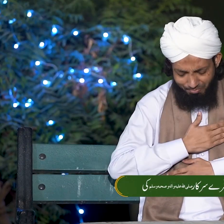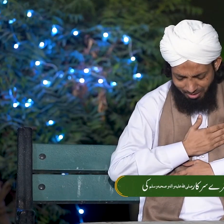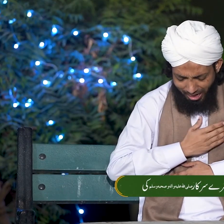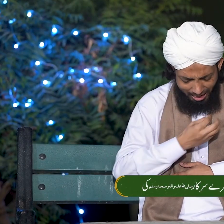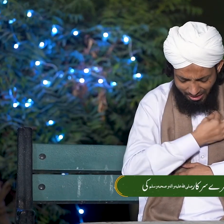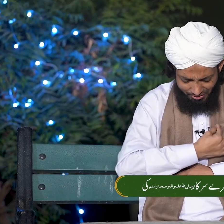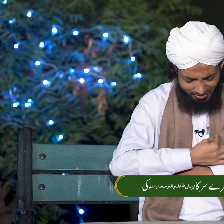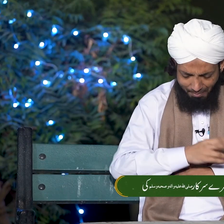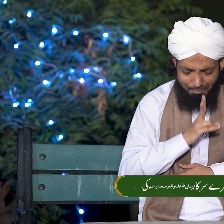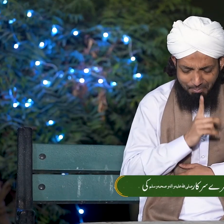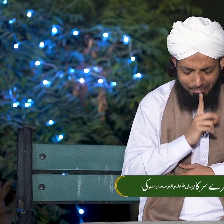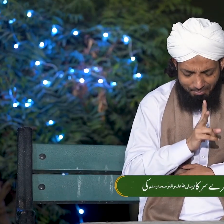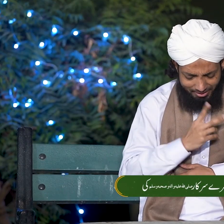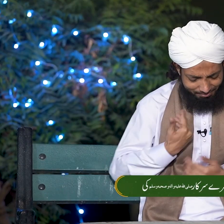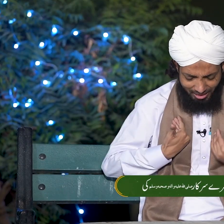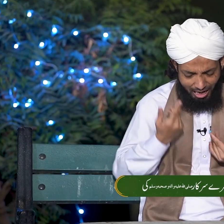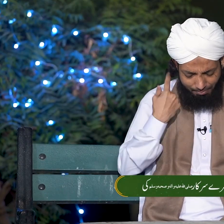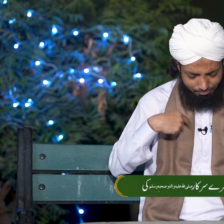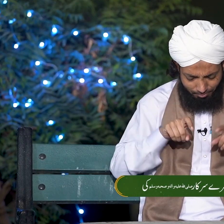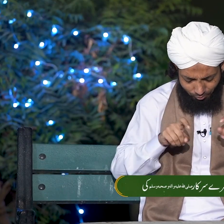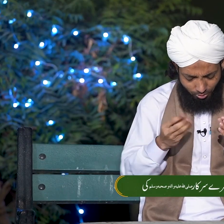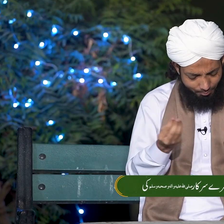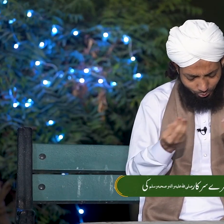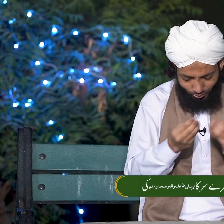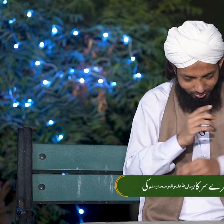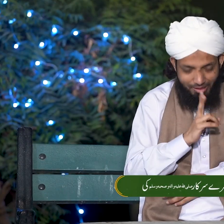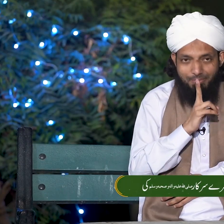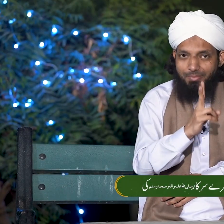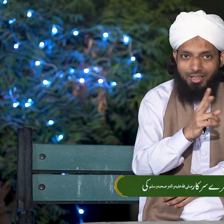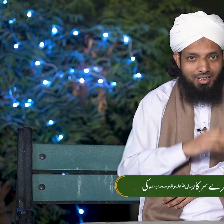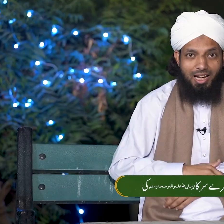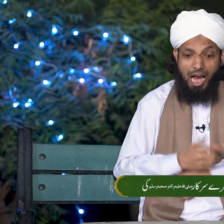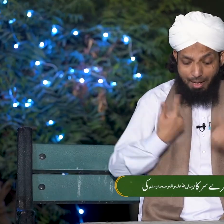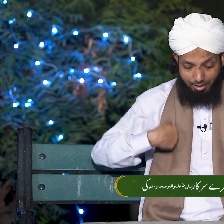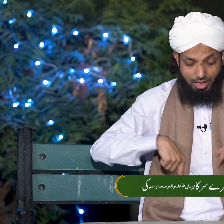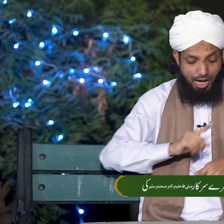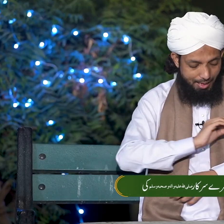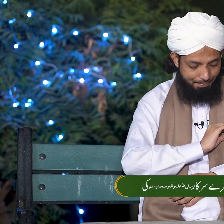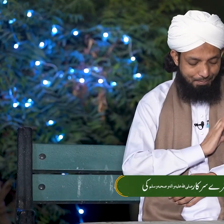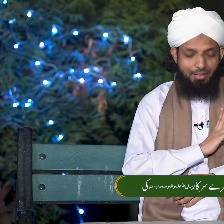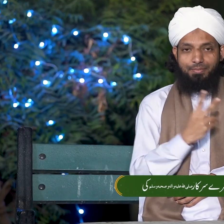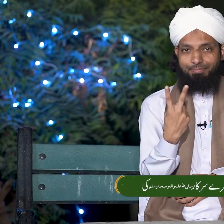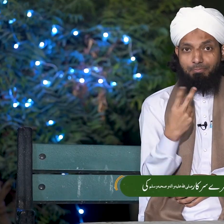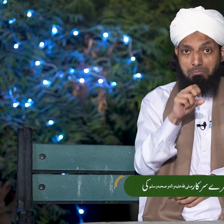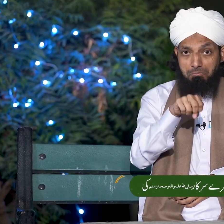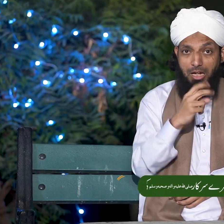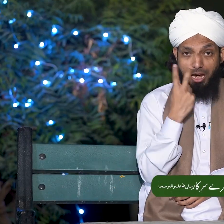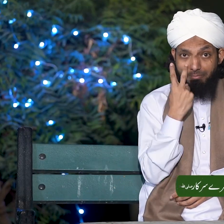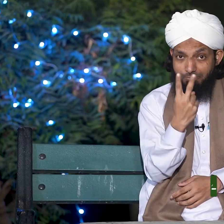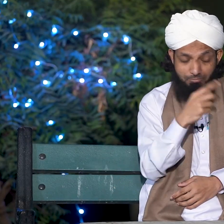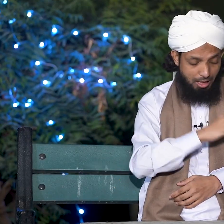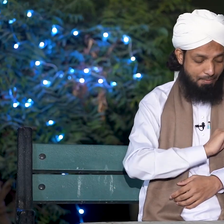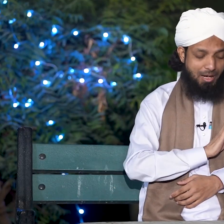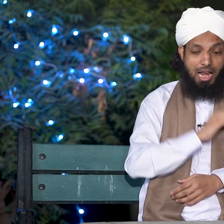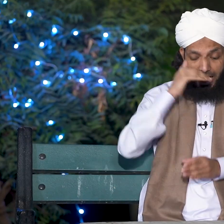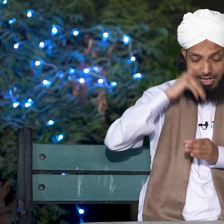ہوں، میں تو کمزور سا آدمی ہوں، میں تو سادہ آدمی ہوں، نہیں، ہمارے عمل سے بھی وہ چیز جھلکنی چاہیے، ہمارے اندر سے